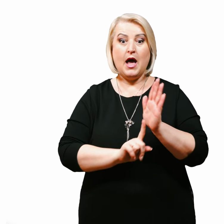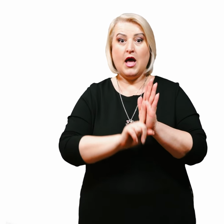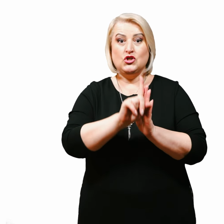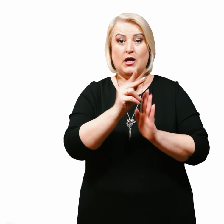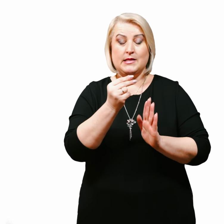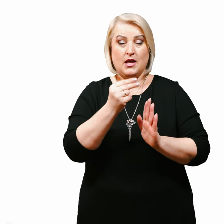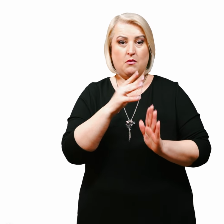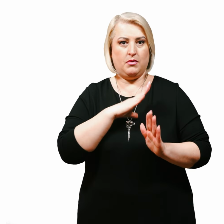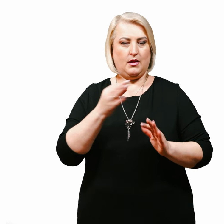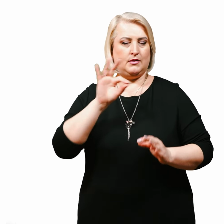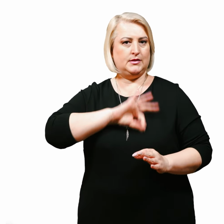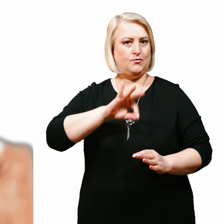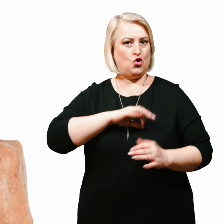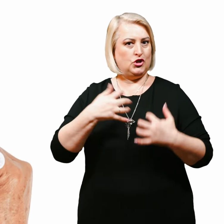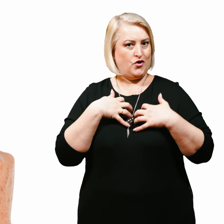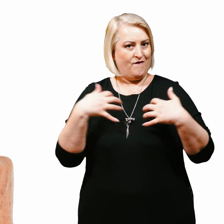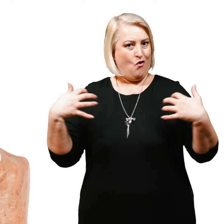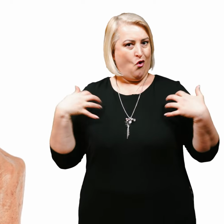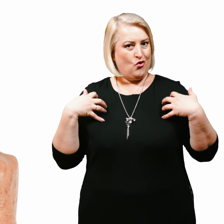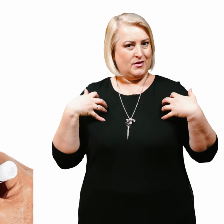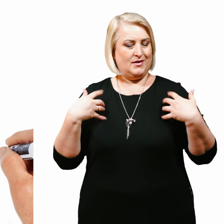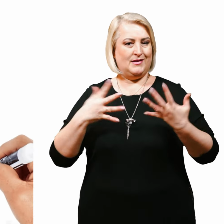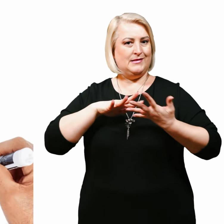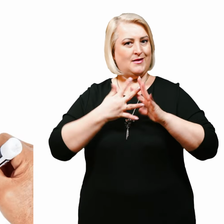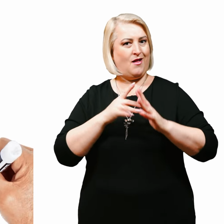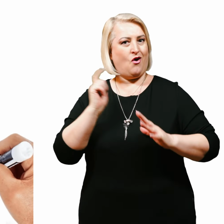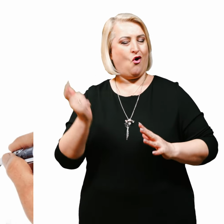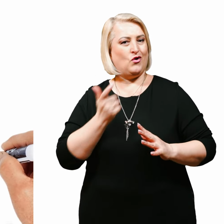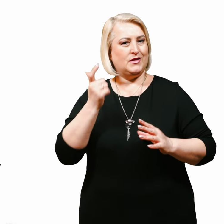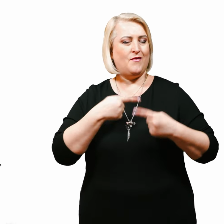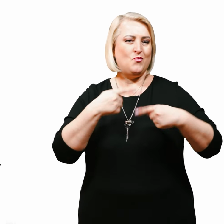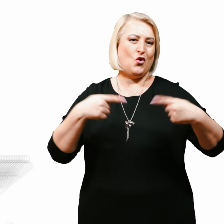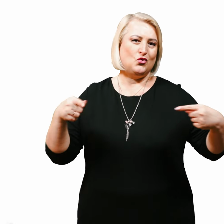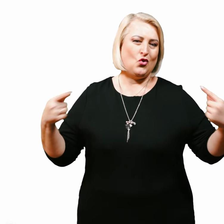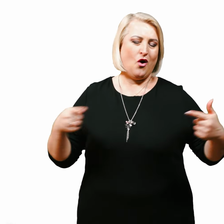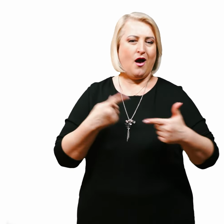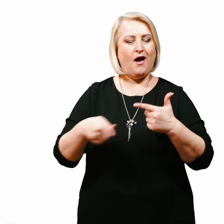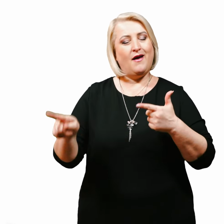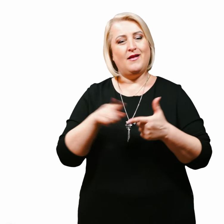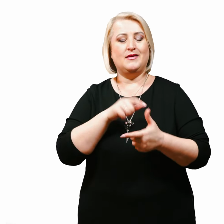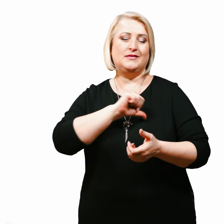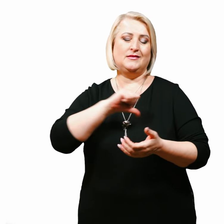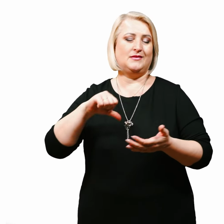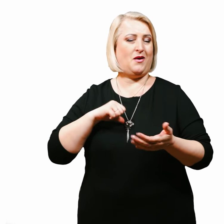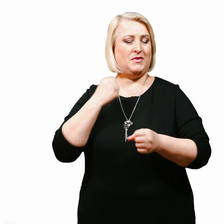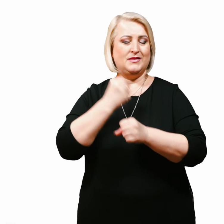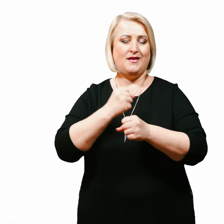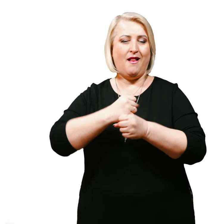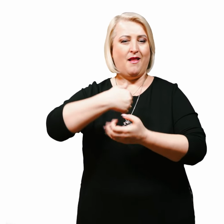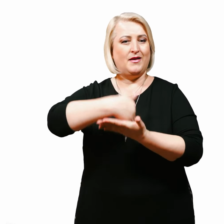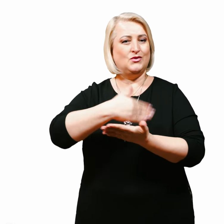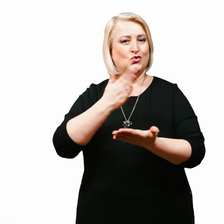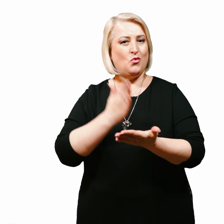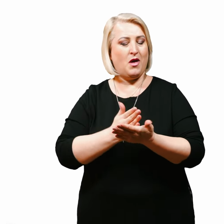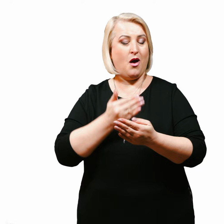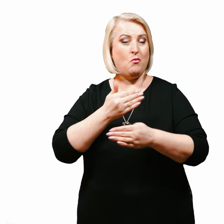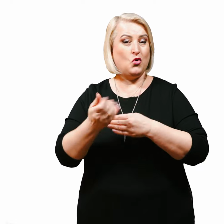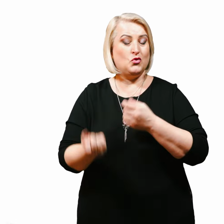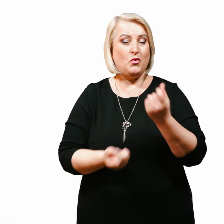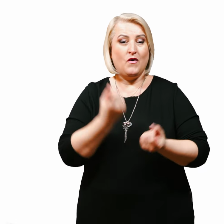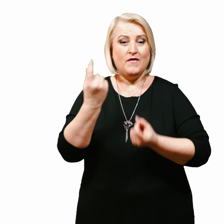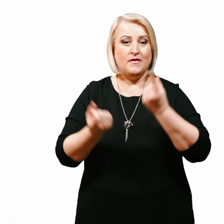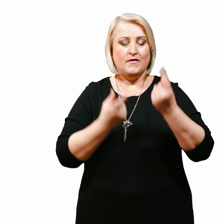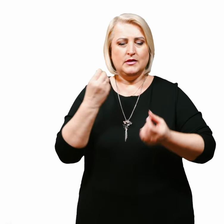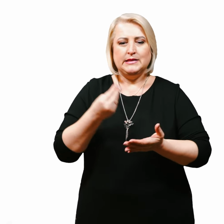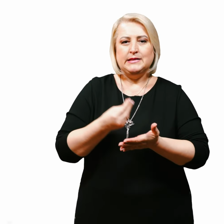вообще использовали животных, сельскохозяйственную продукцию или самодельные инструменты. Позже появились предметы из